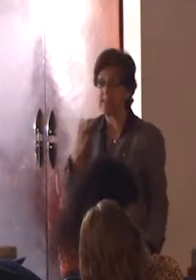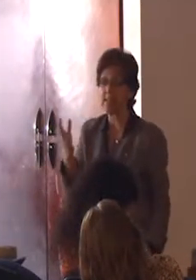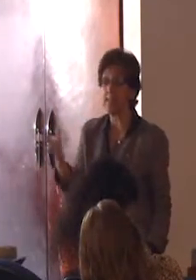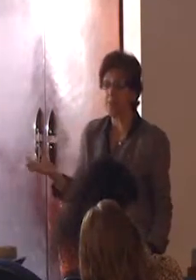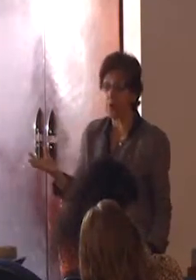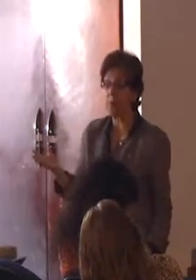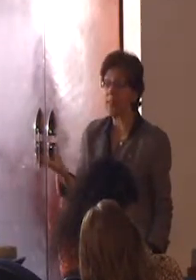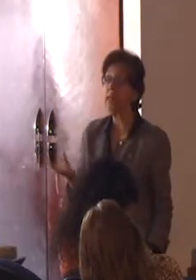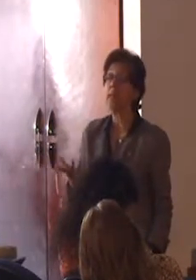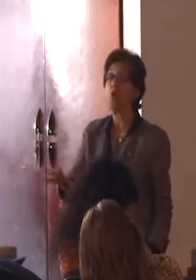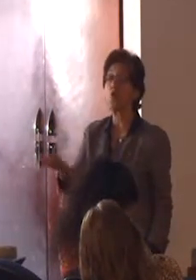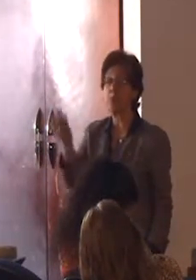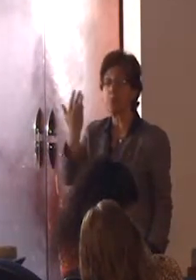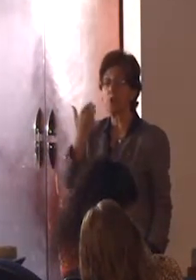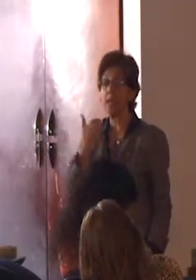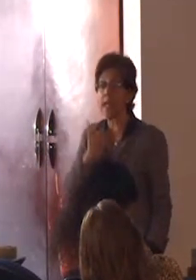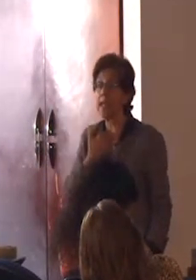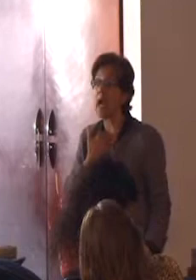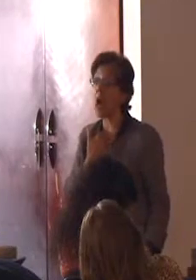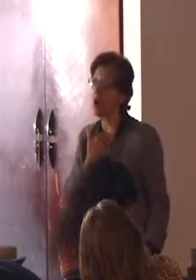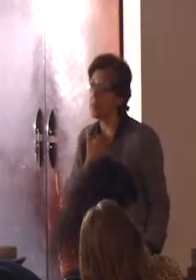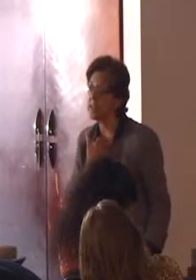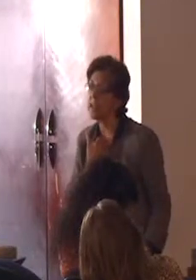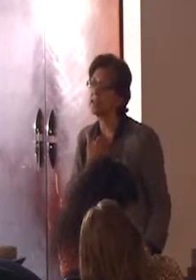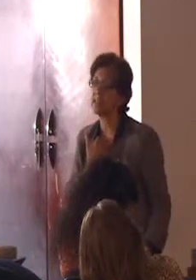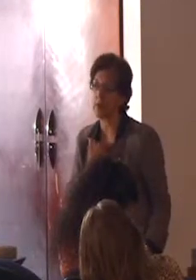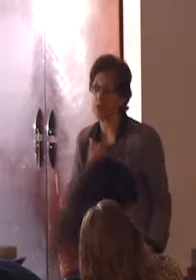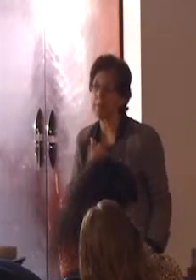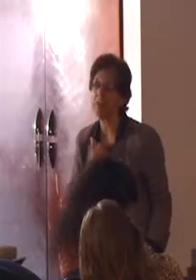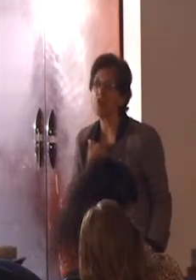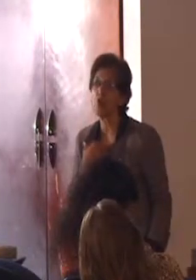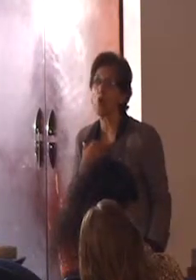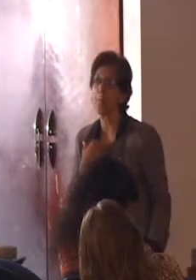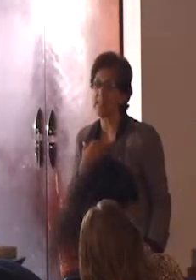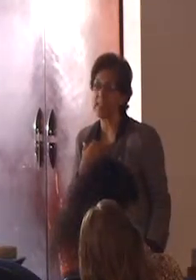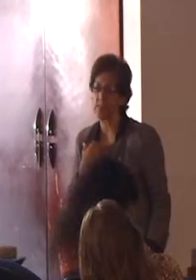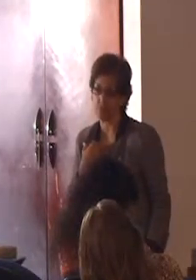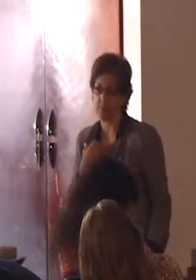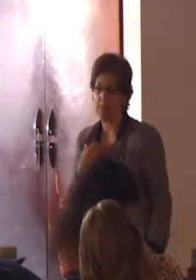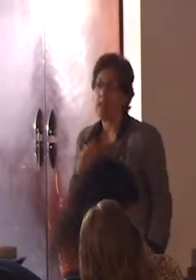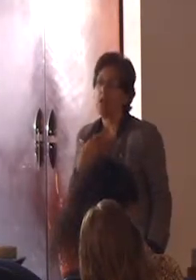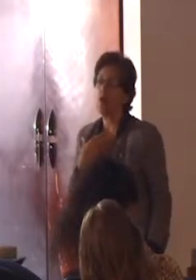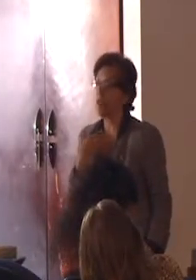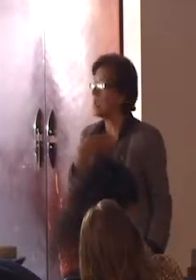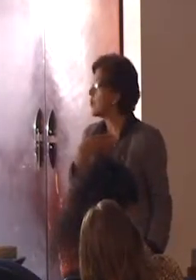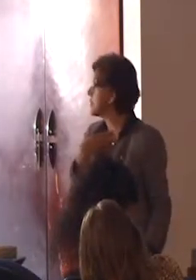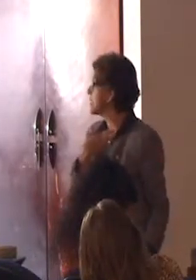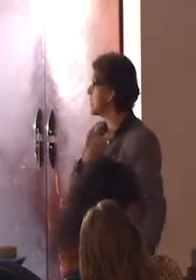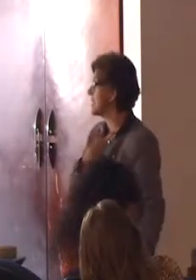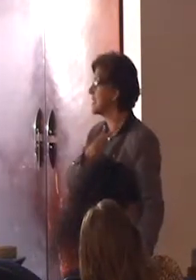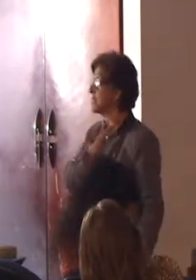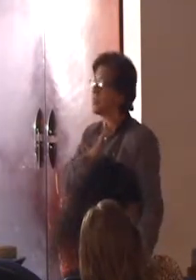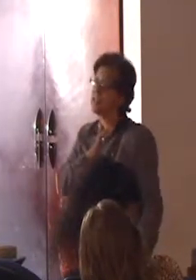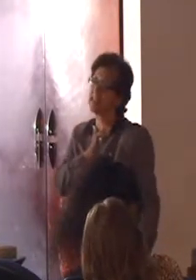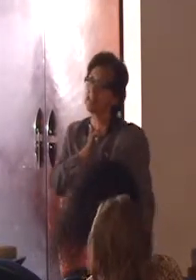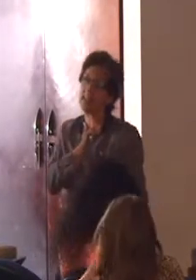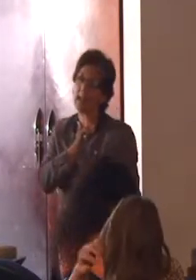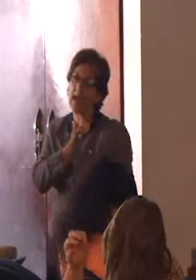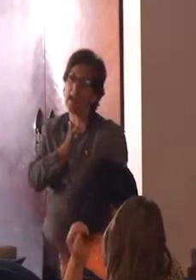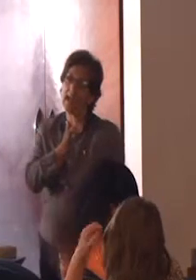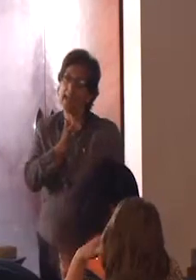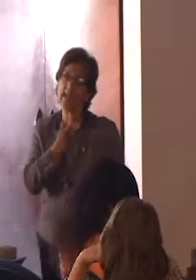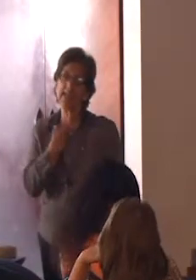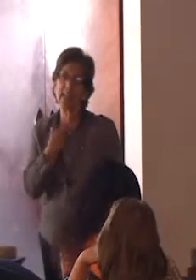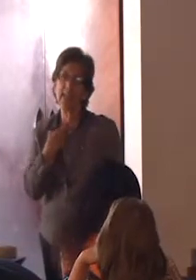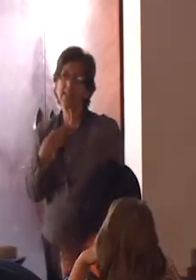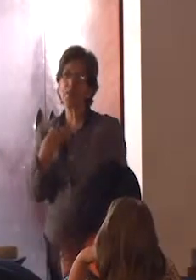poder expresarlos a través de esas formas, lo mismo que aumente y desarrolle mayor comprensión. Lo que hemos visto en